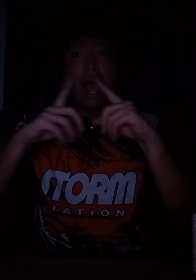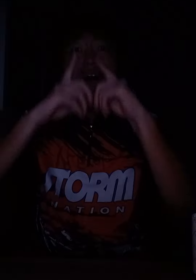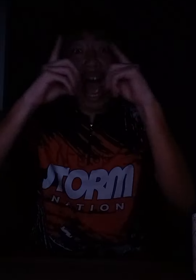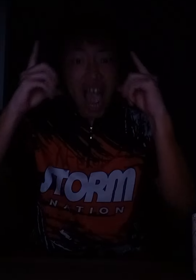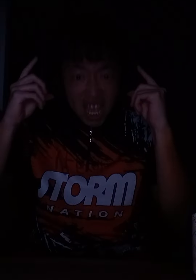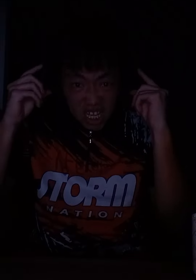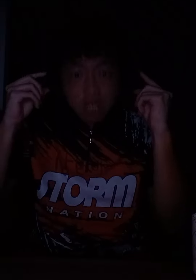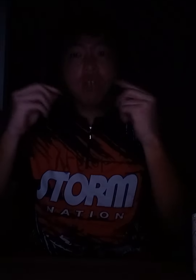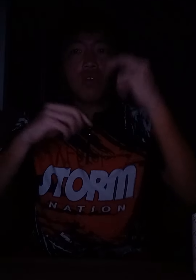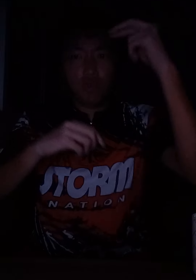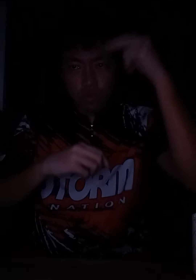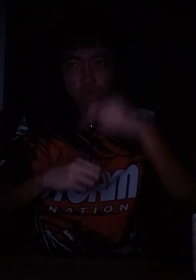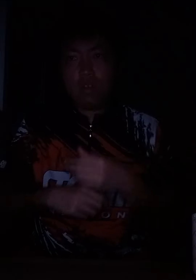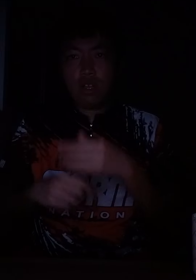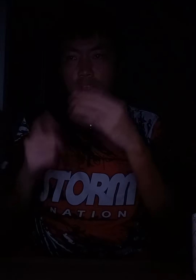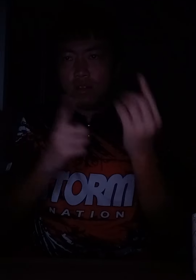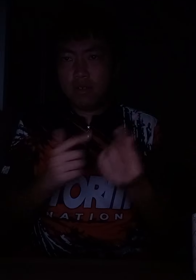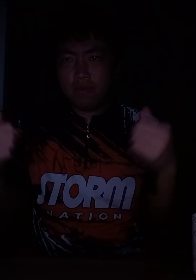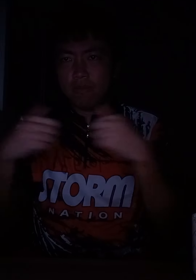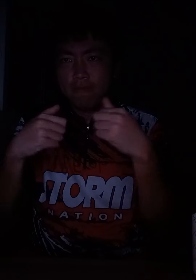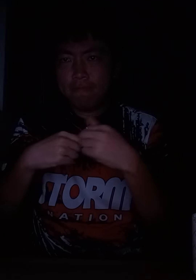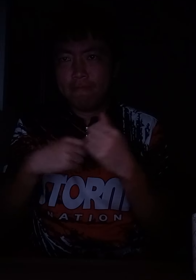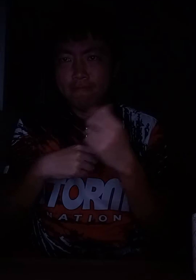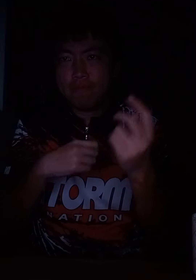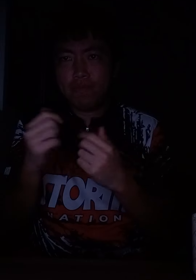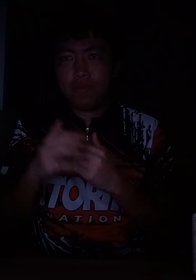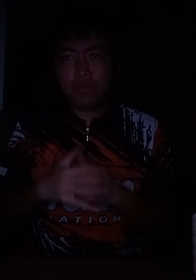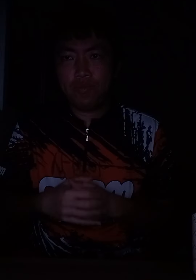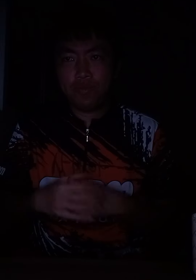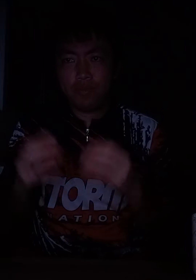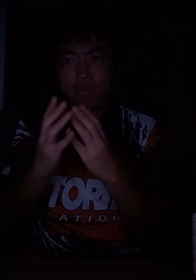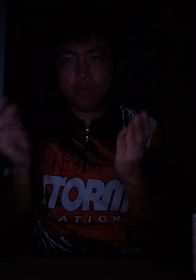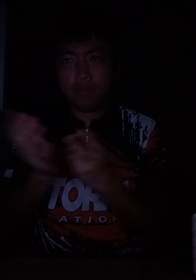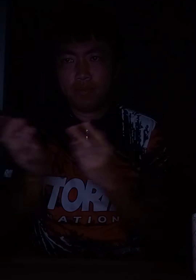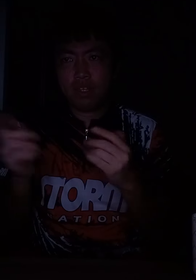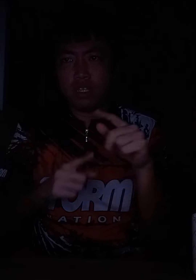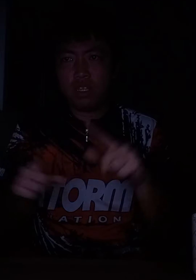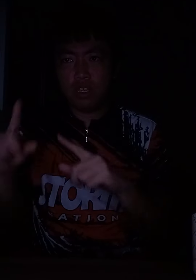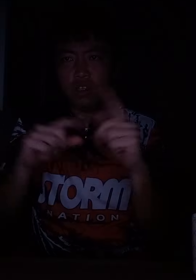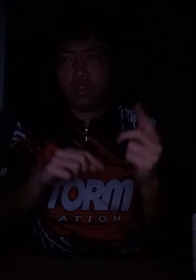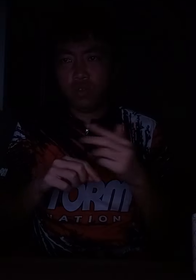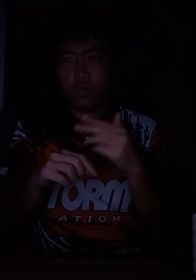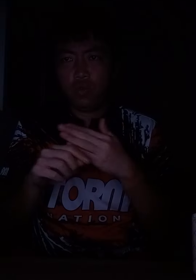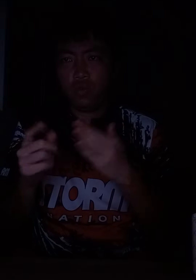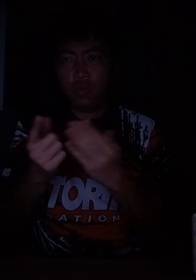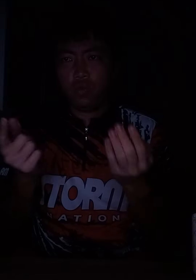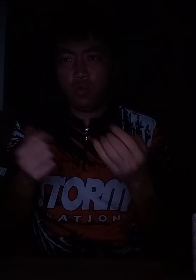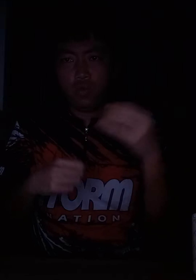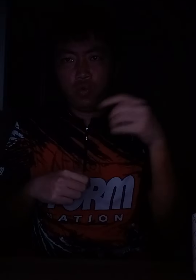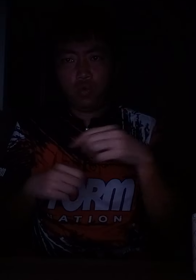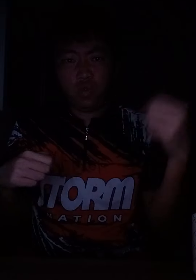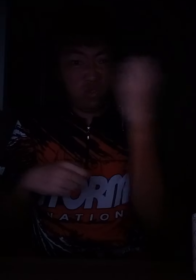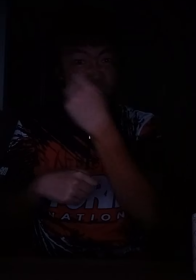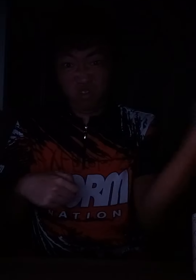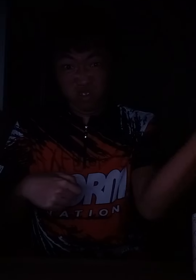마스크 좀 써달라고 요청했다가 폭행을 당했습니다. 그냥 실랑이 정도가 아니라 카운터 안으로 들어가서 주먹을 날리면서